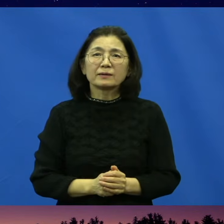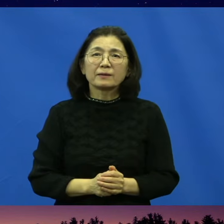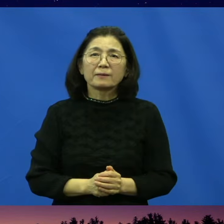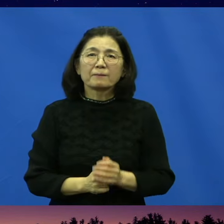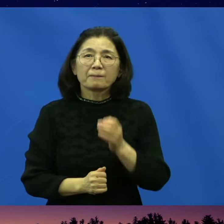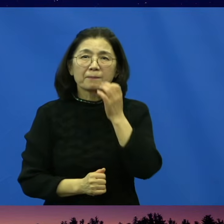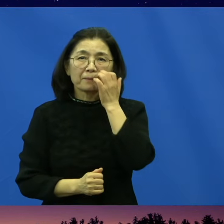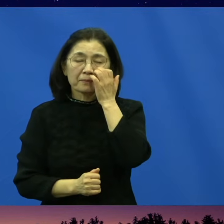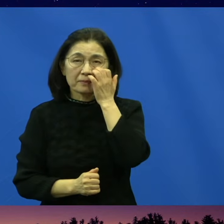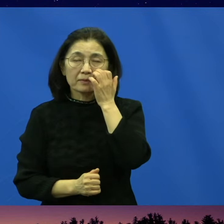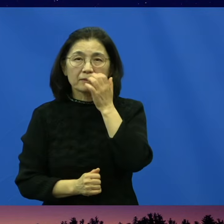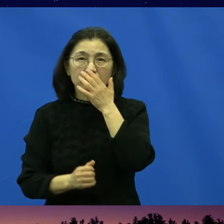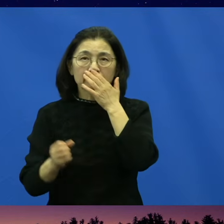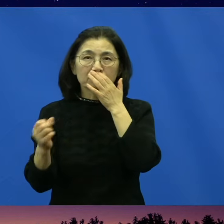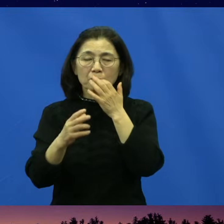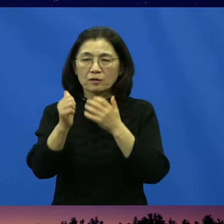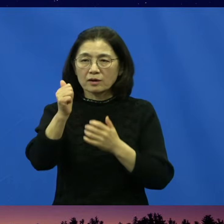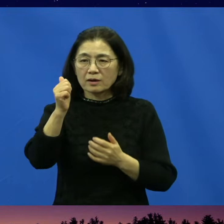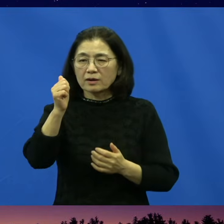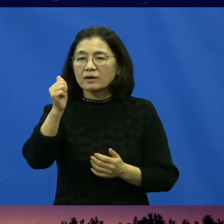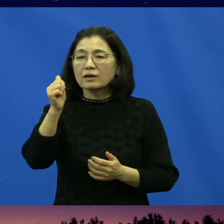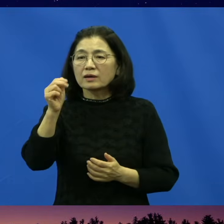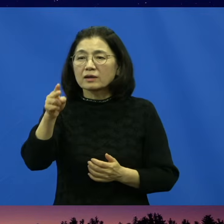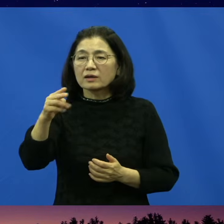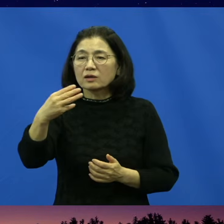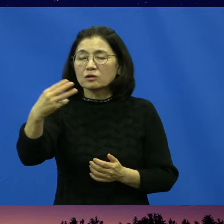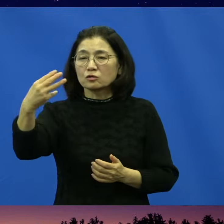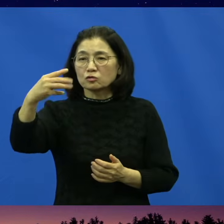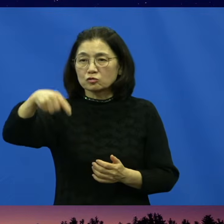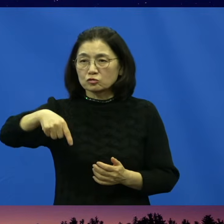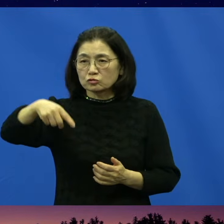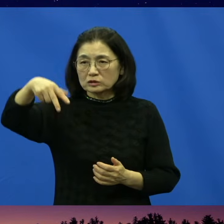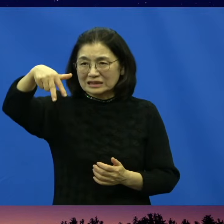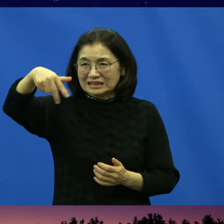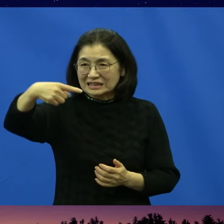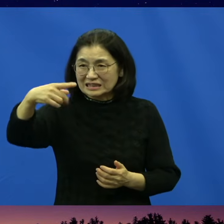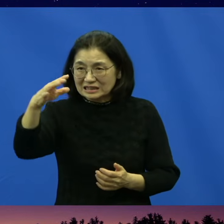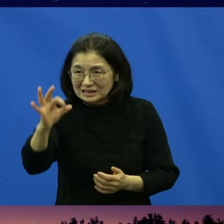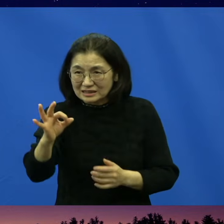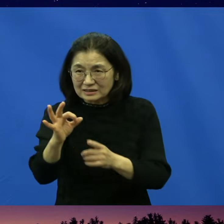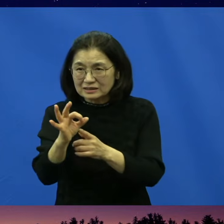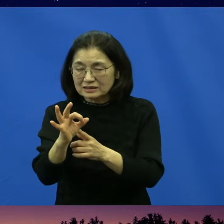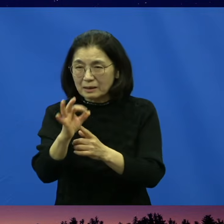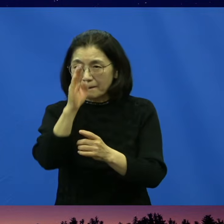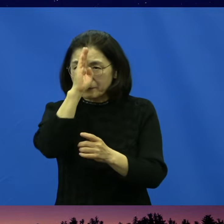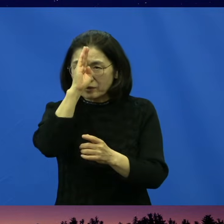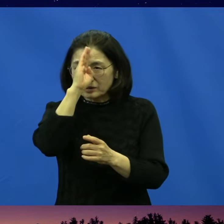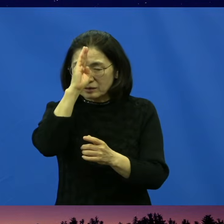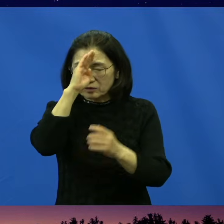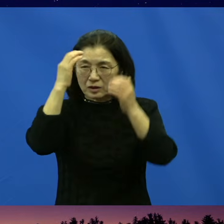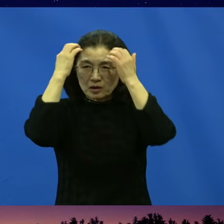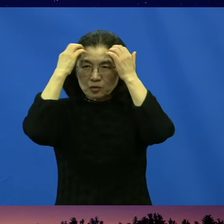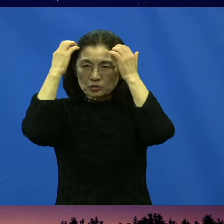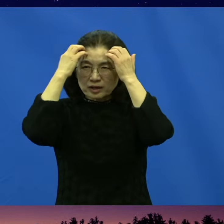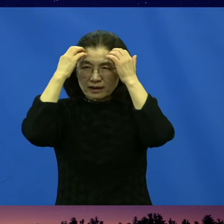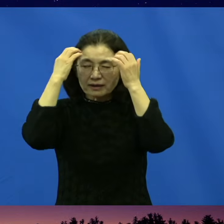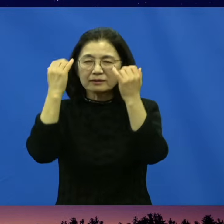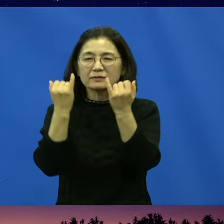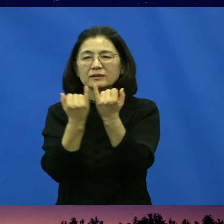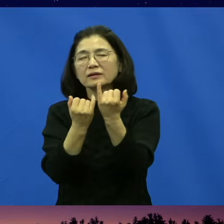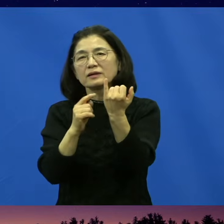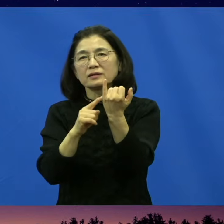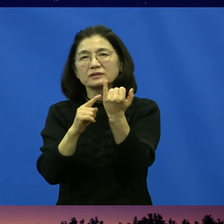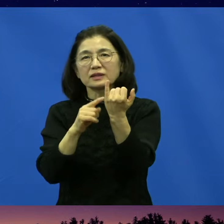여러분, 혈루증에 걸려서 고생하는 여인에게도 자신은 부정한 여인이라는 죄책감과 또 수많은